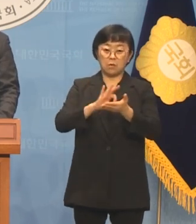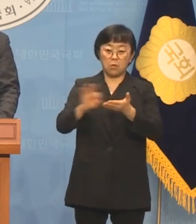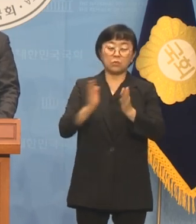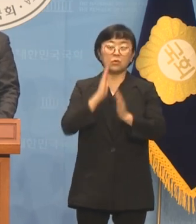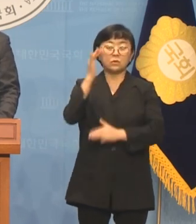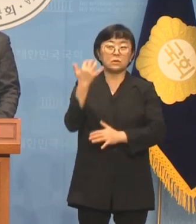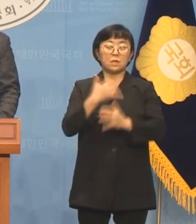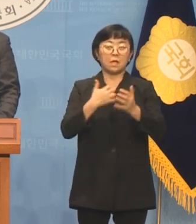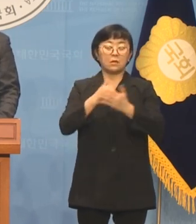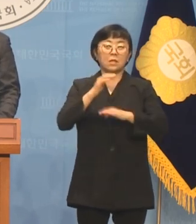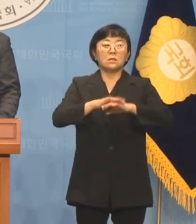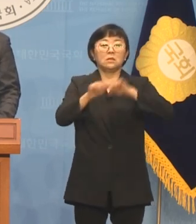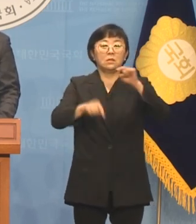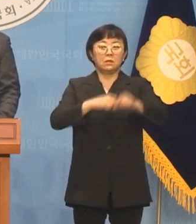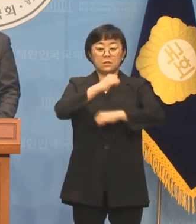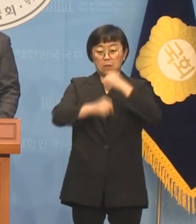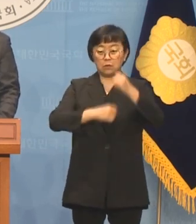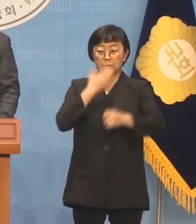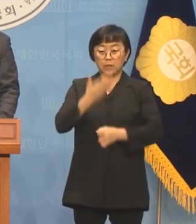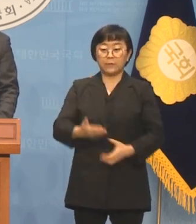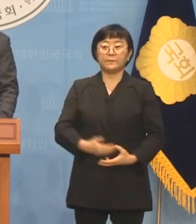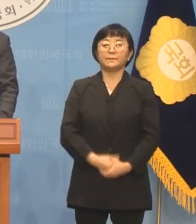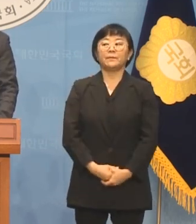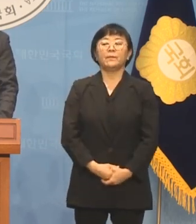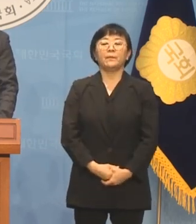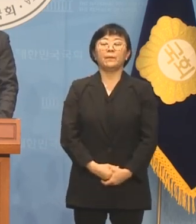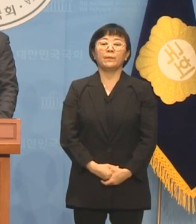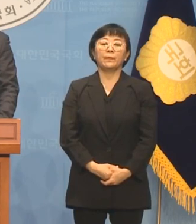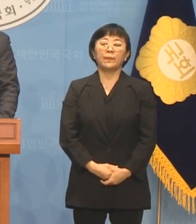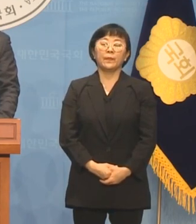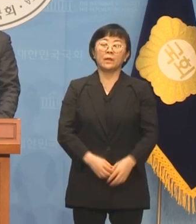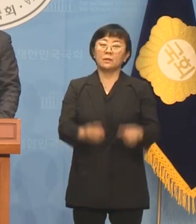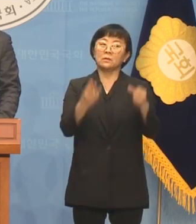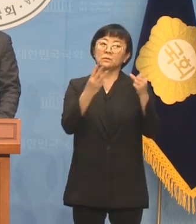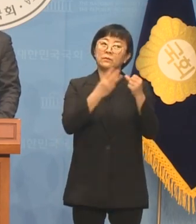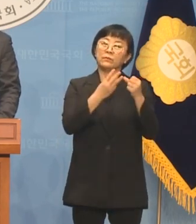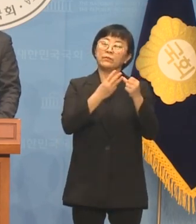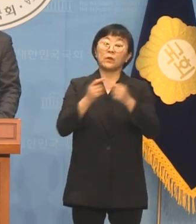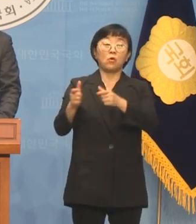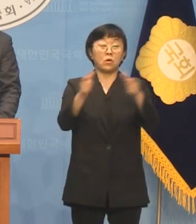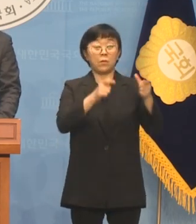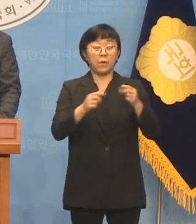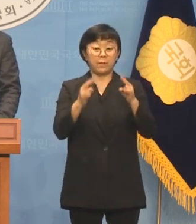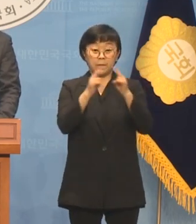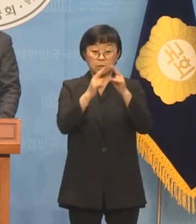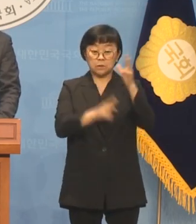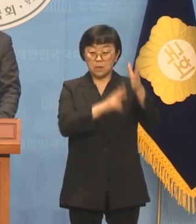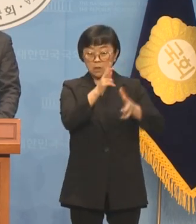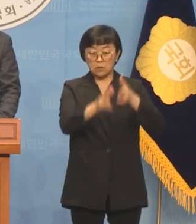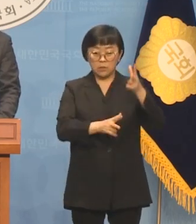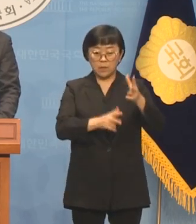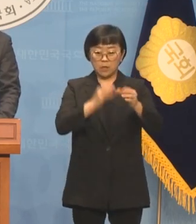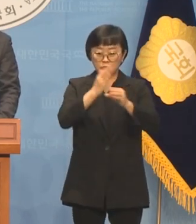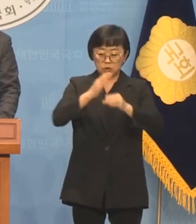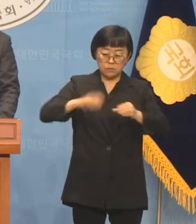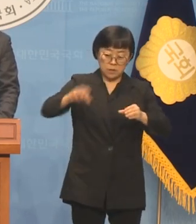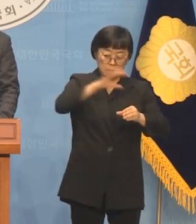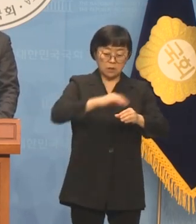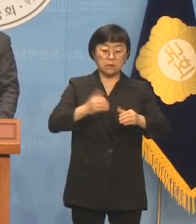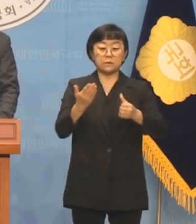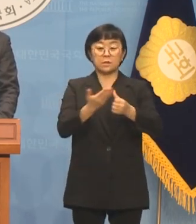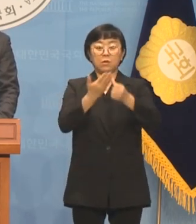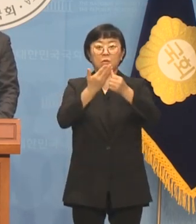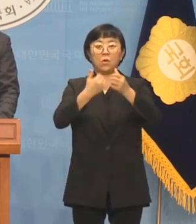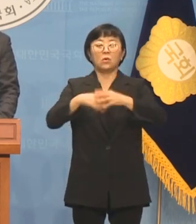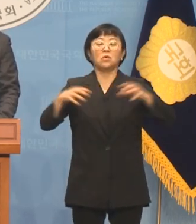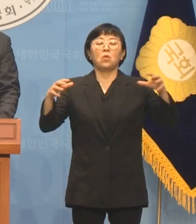실천에 자유롭게 사용할 수 있습니다. 셋째, 권역별 반도체 산업의 거점을 육성하고 종합